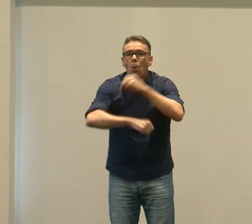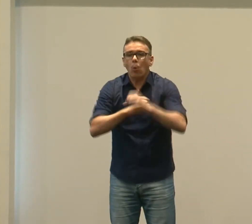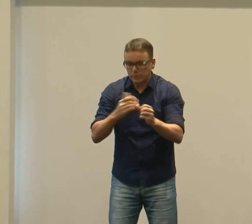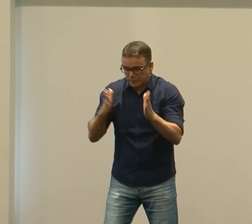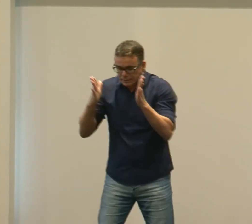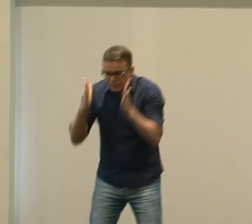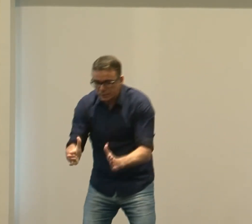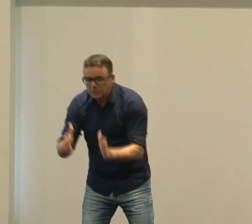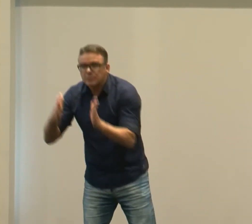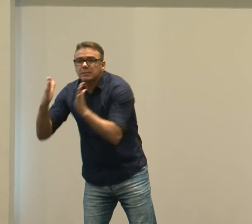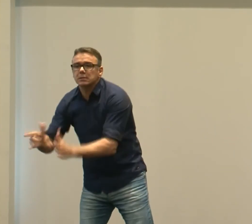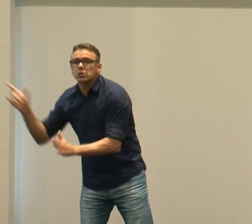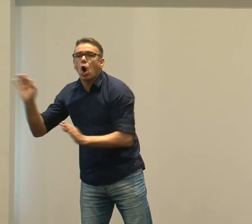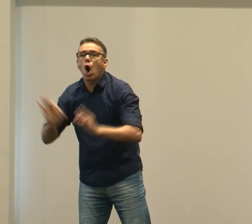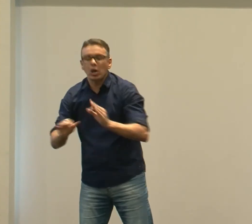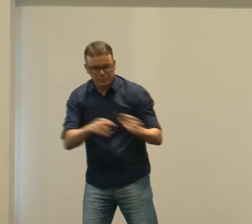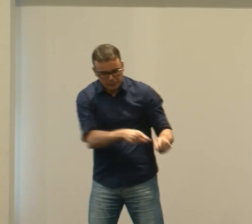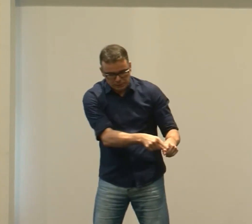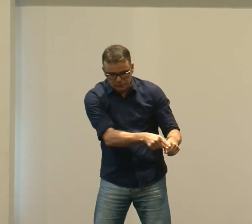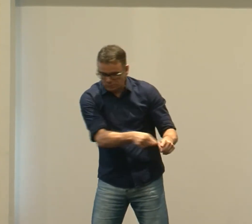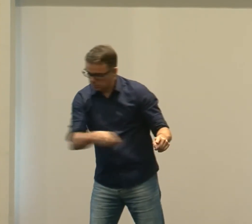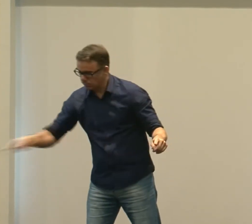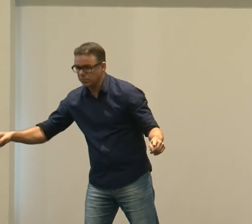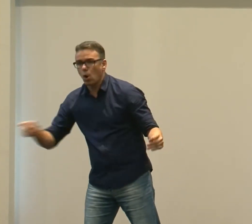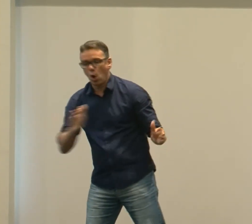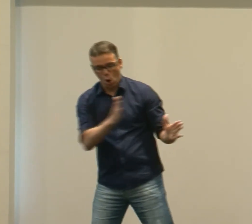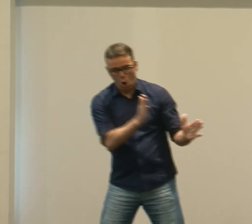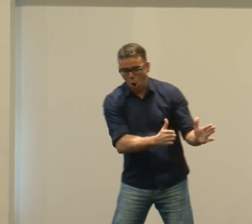os 6 meses, dos 6 meses a 1 ano e assim por diante.